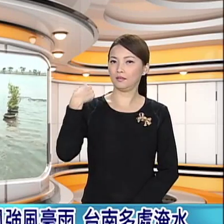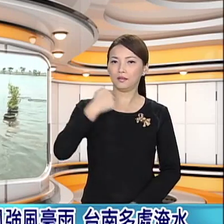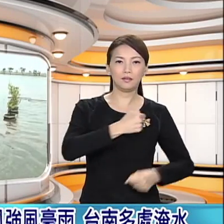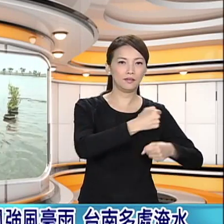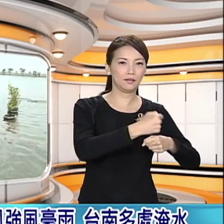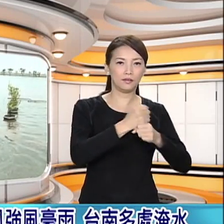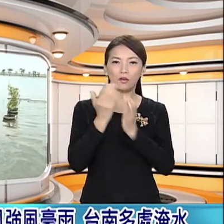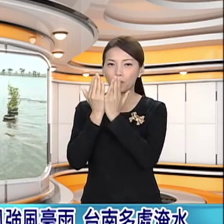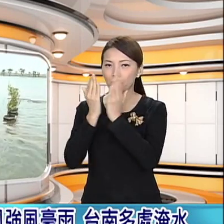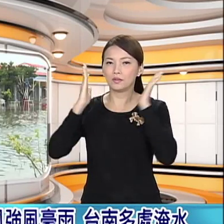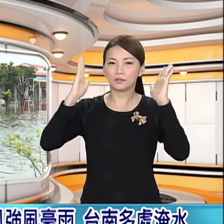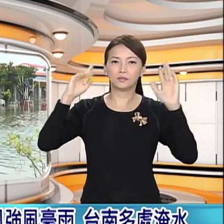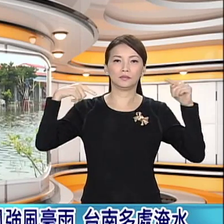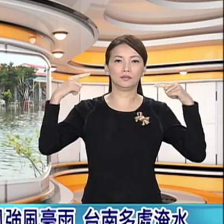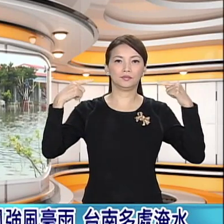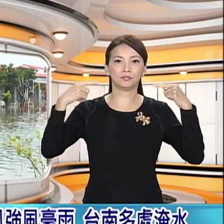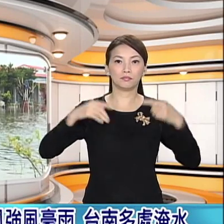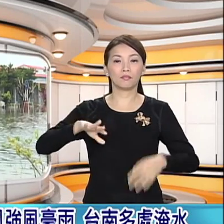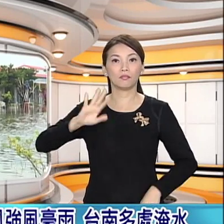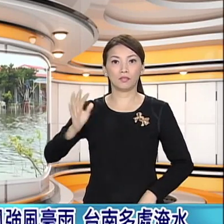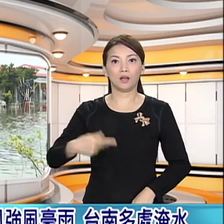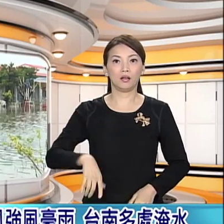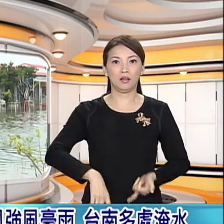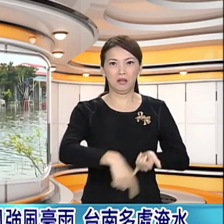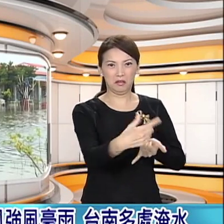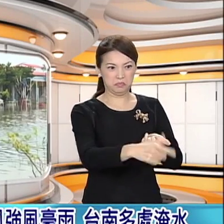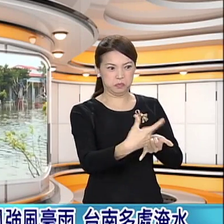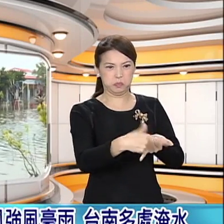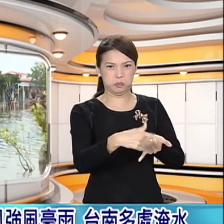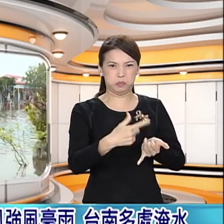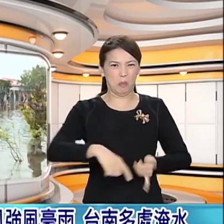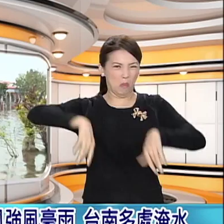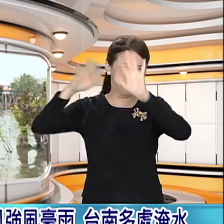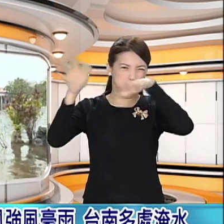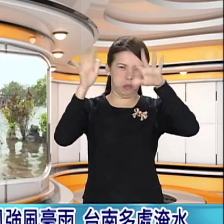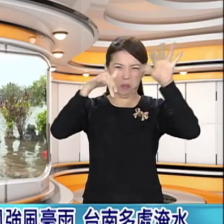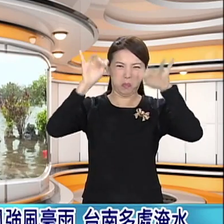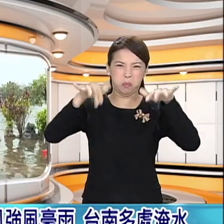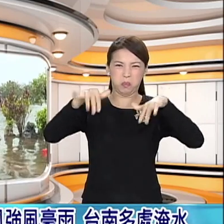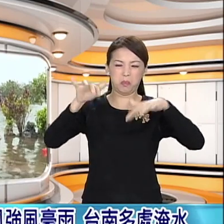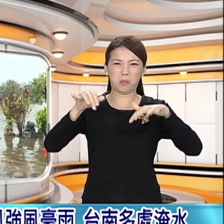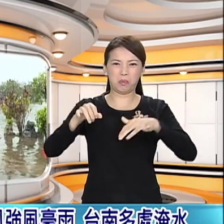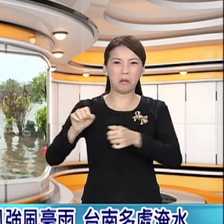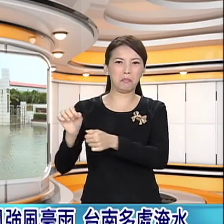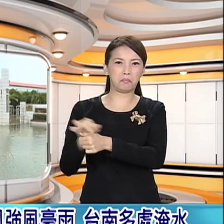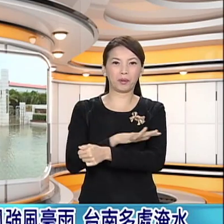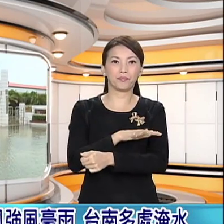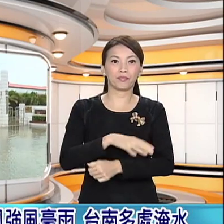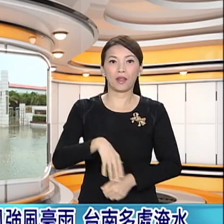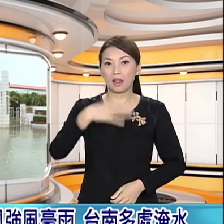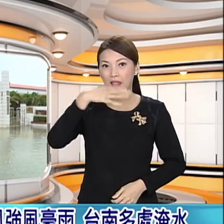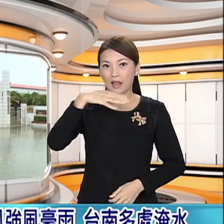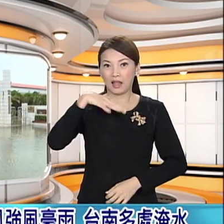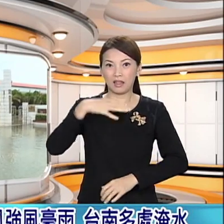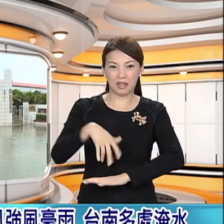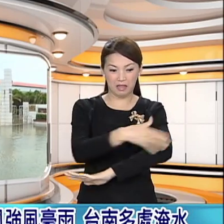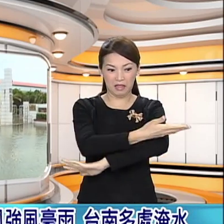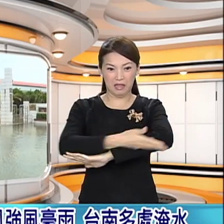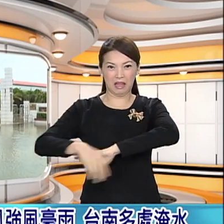台南昨天是正常上班上课，但是杜鹃台风带来的强风豪雨，造成了台